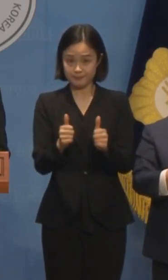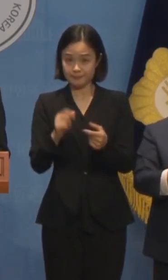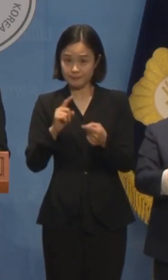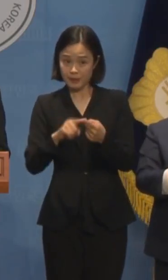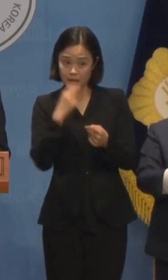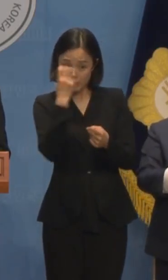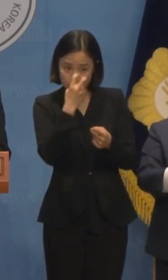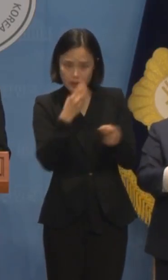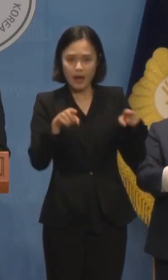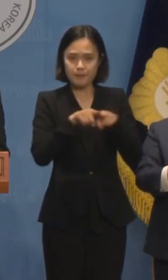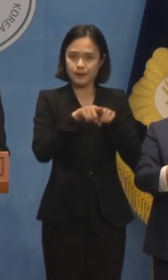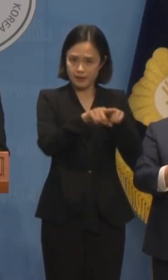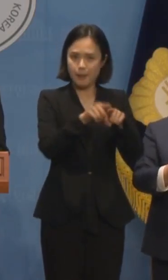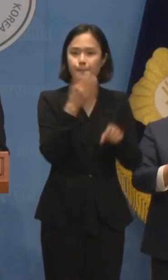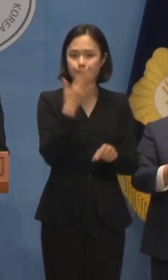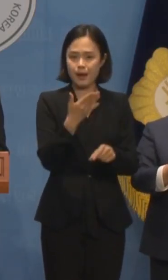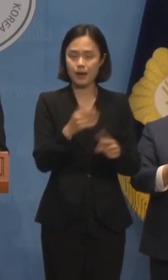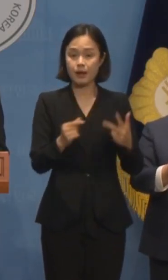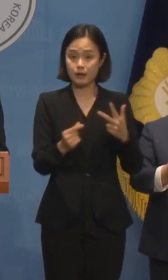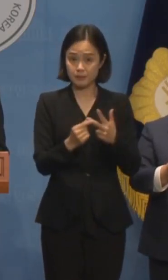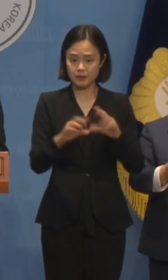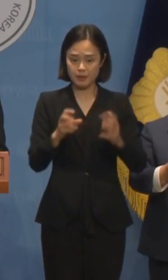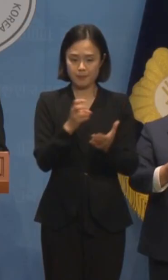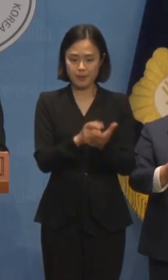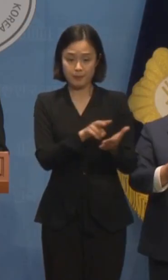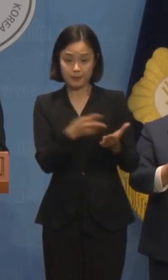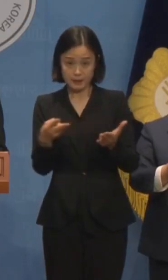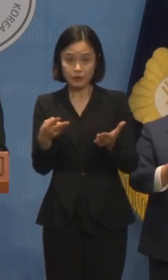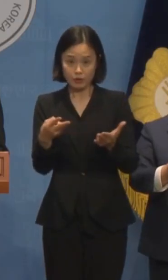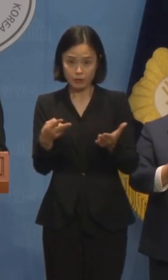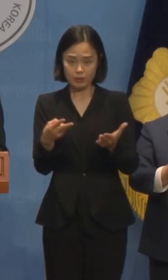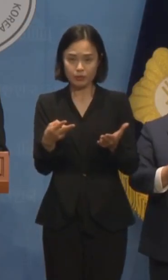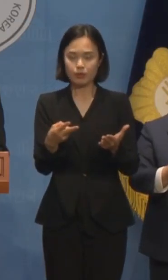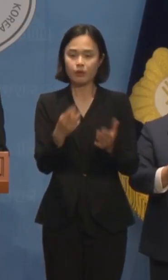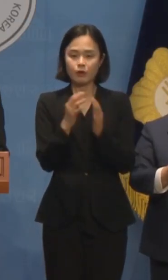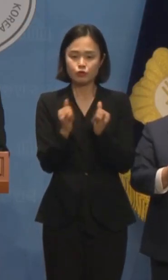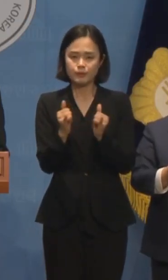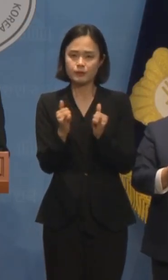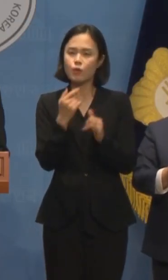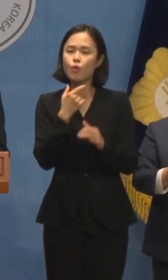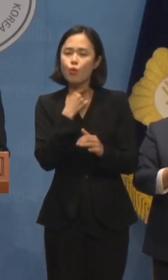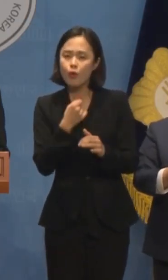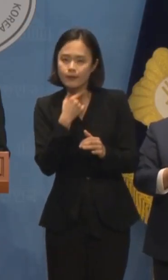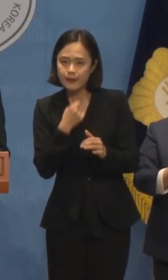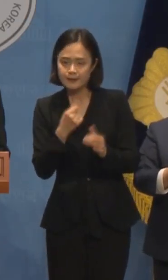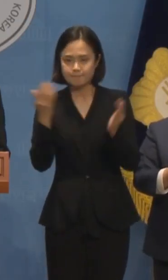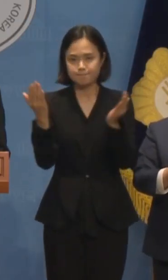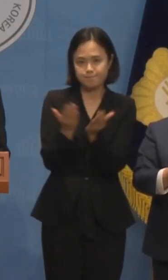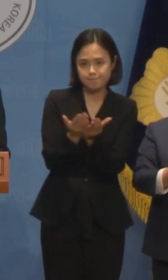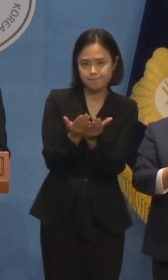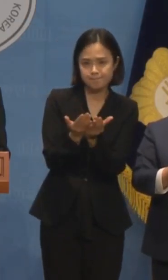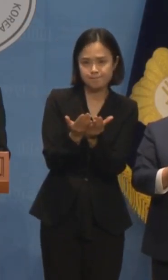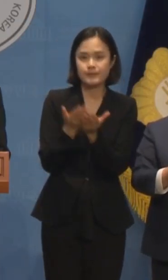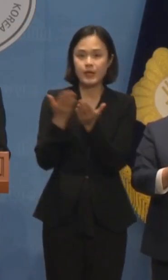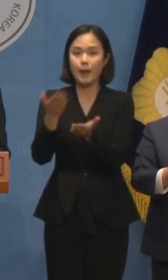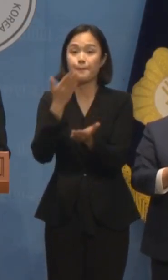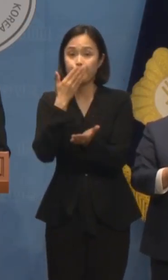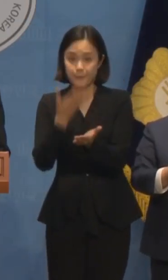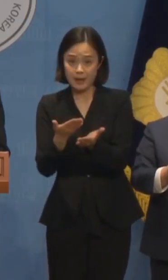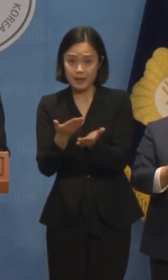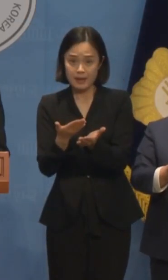가능합니다. 7째, 헌법 개정을 통한 촛불혁명의 도약, 완성 가능성이 높아지고 다양한 정치